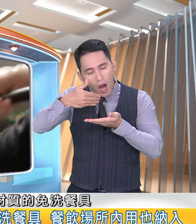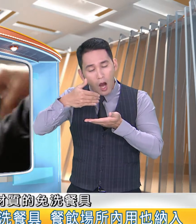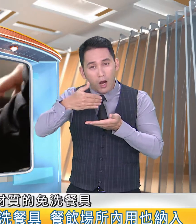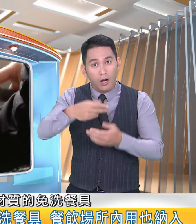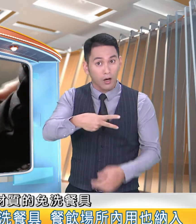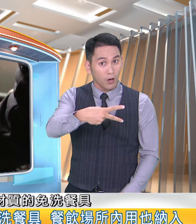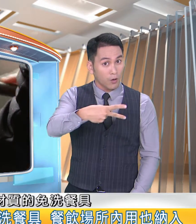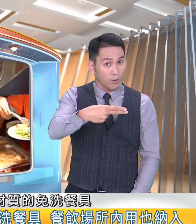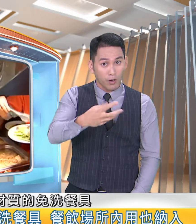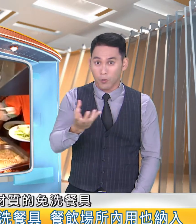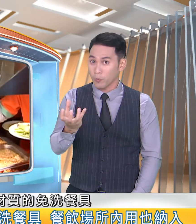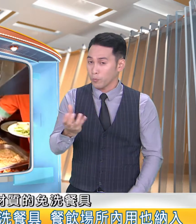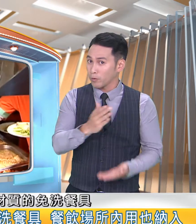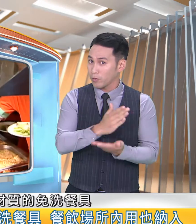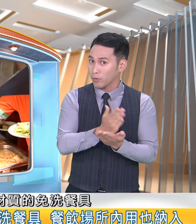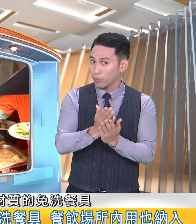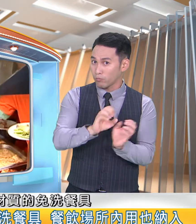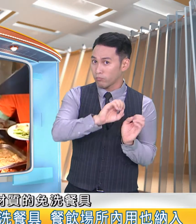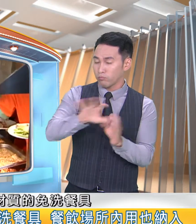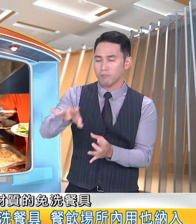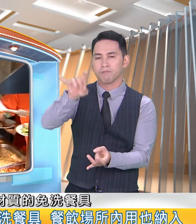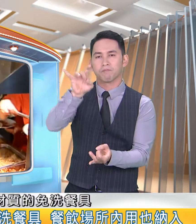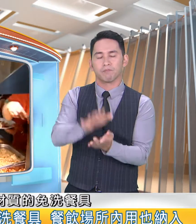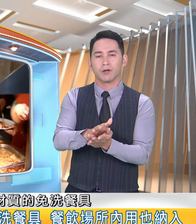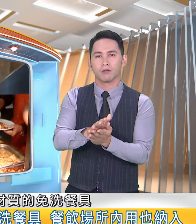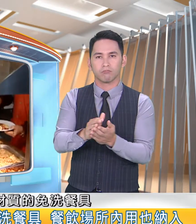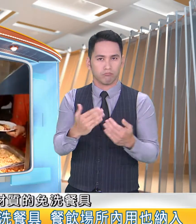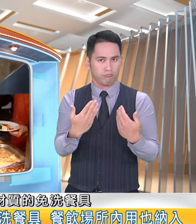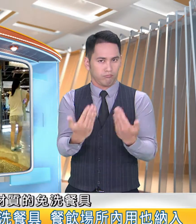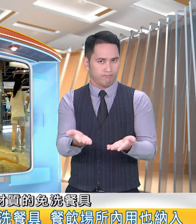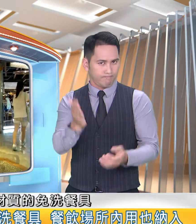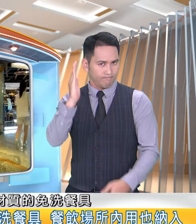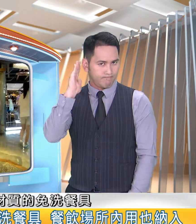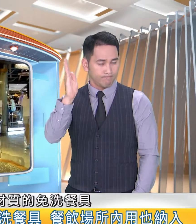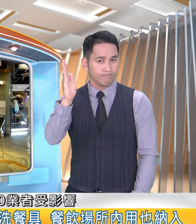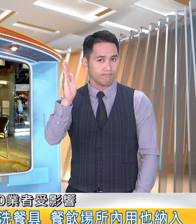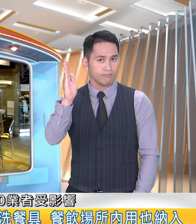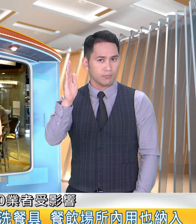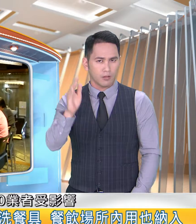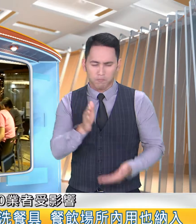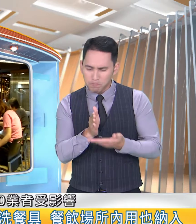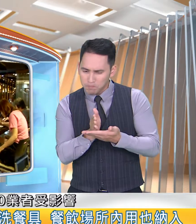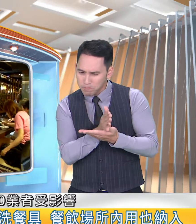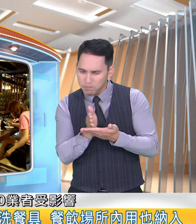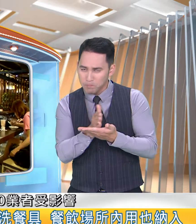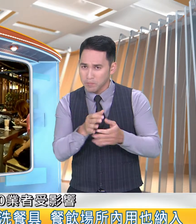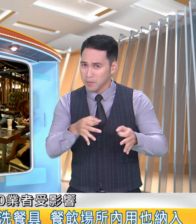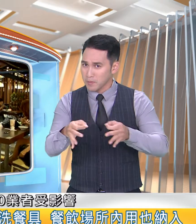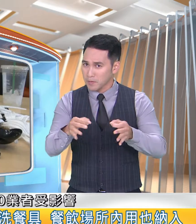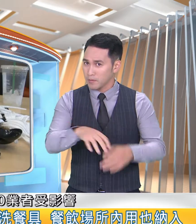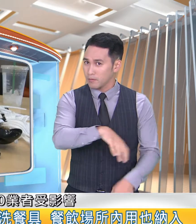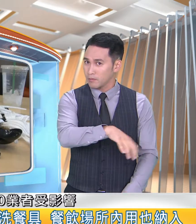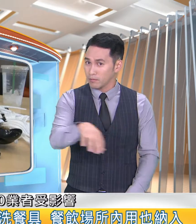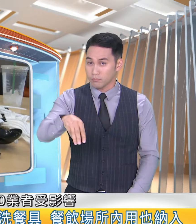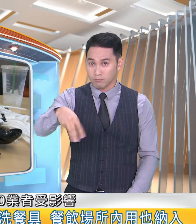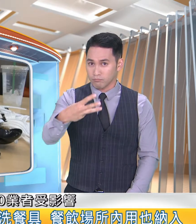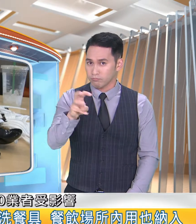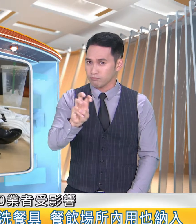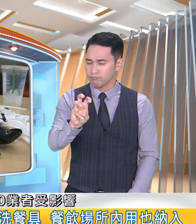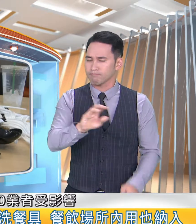能够提供各类材质的免洗餐具，而预估全台有330家的业者会